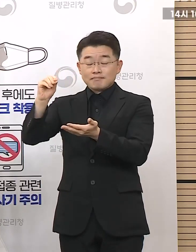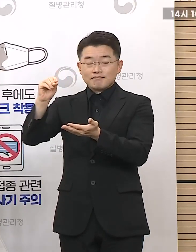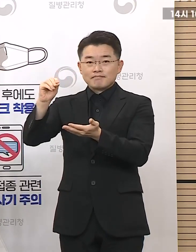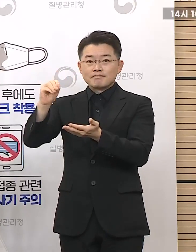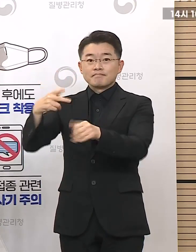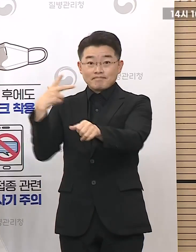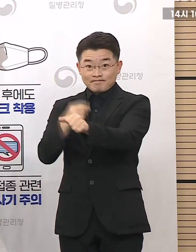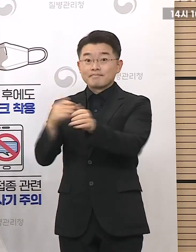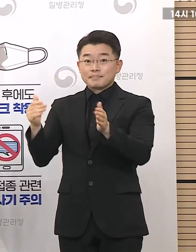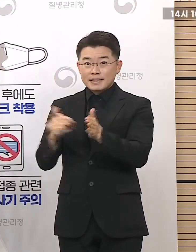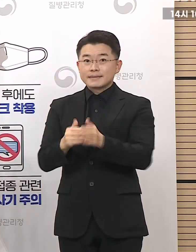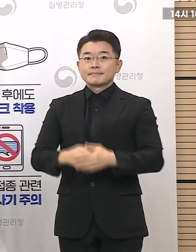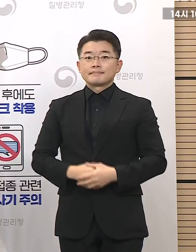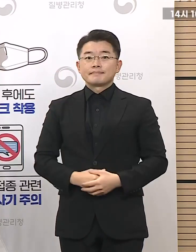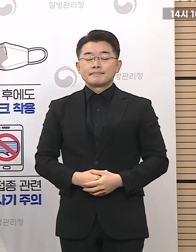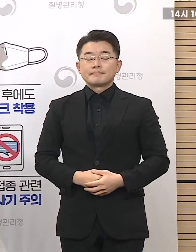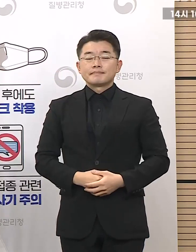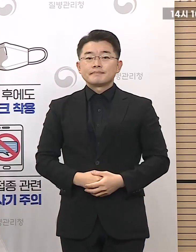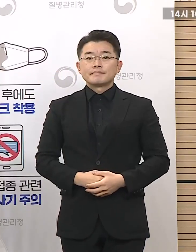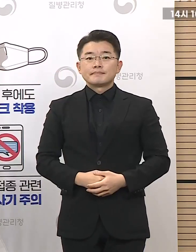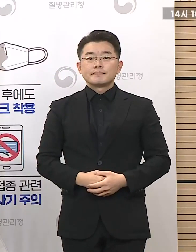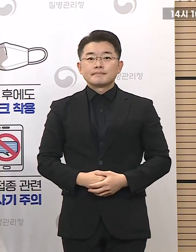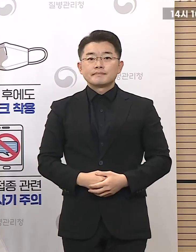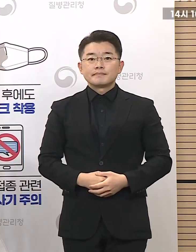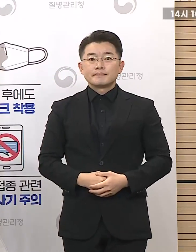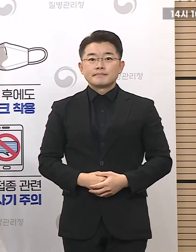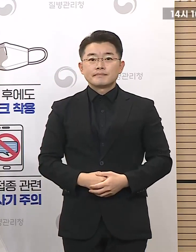8,241명이 접종을 완료하셨습니다.